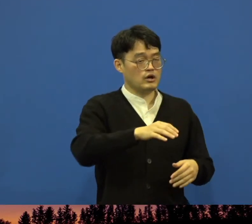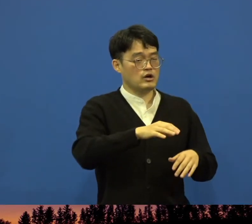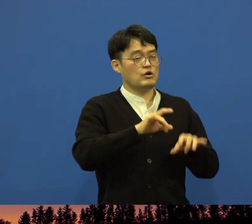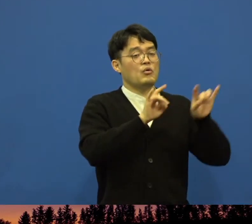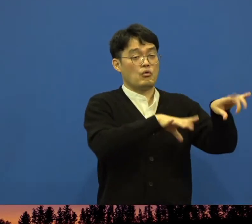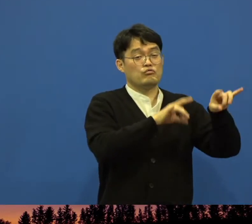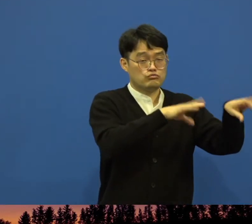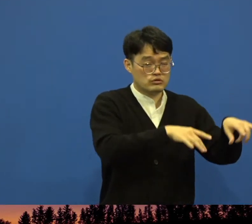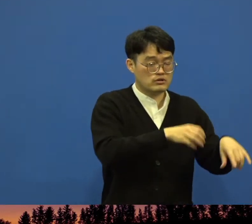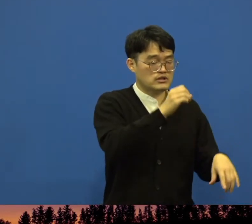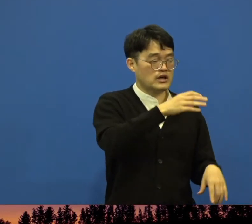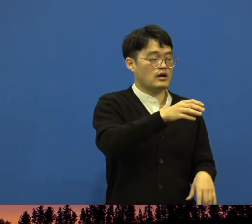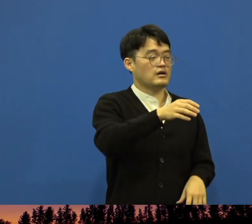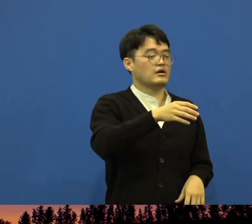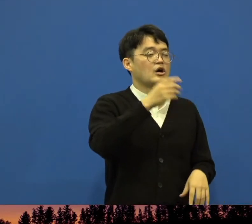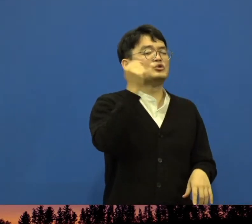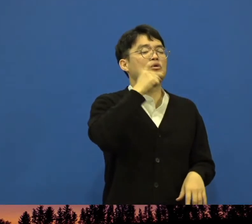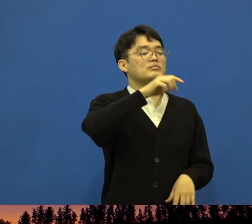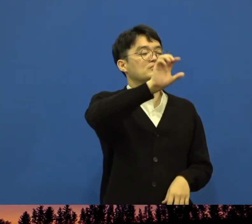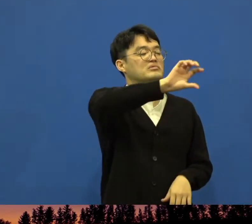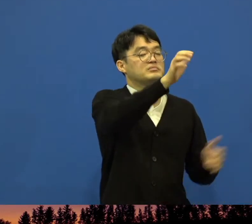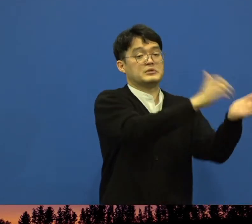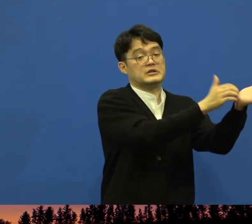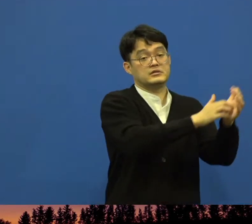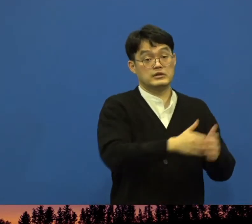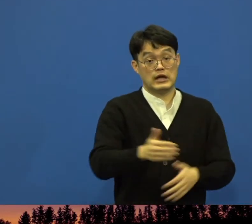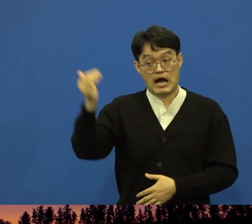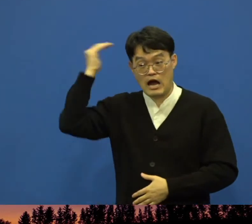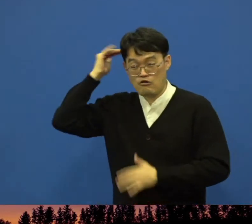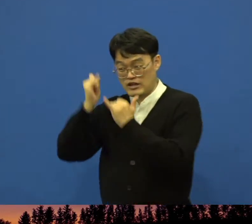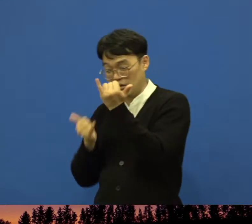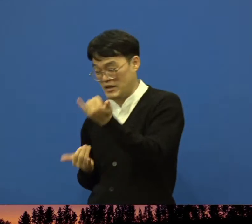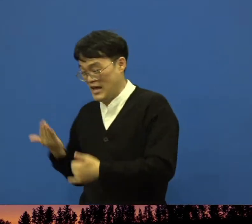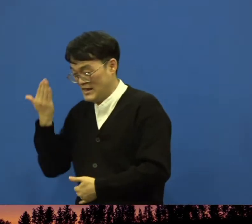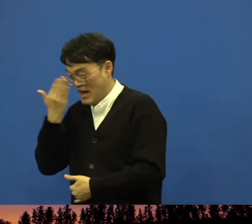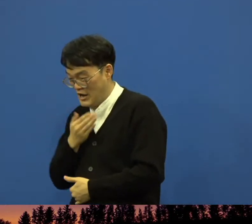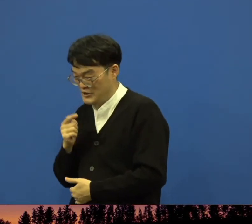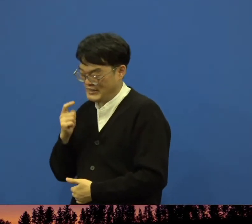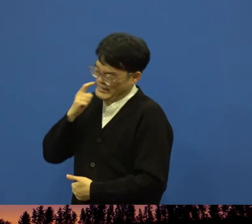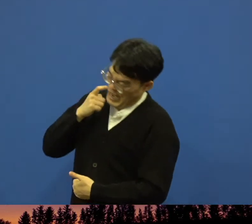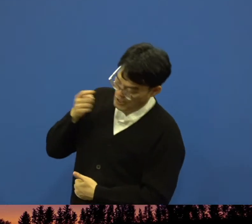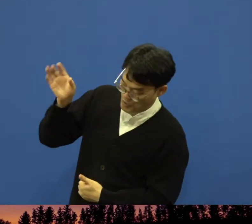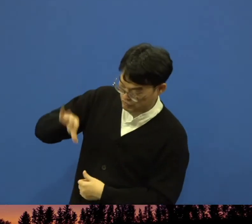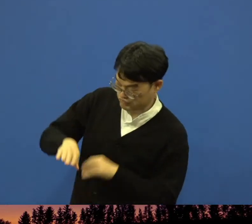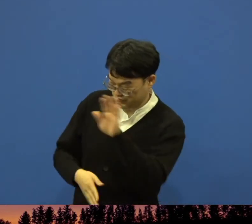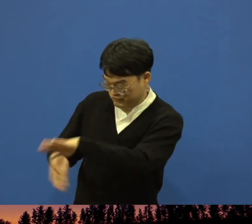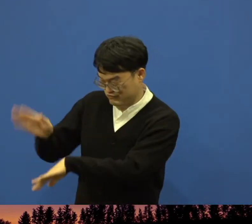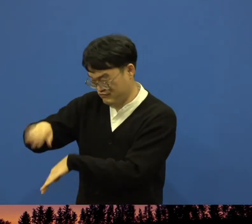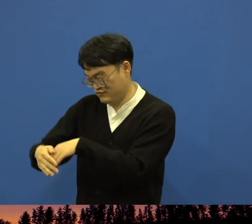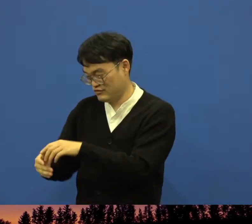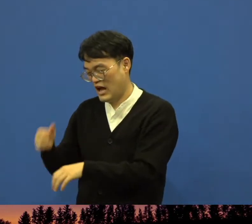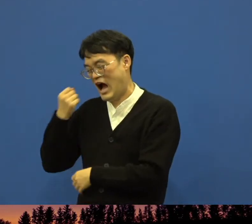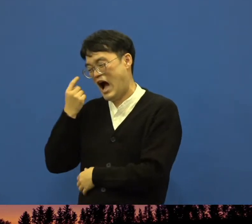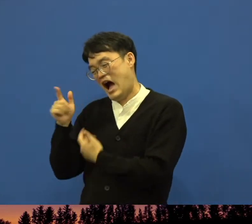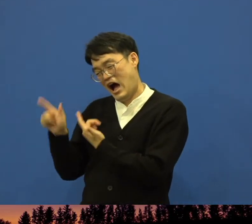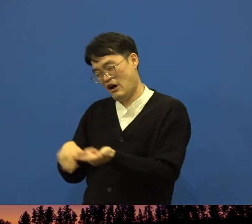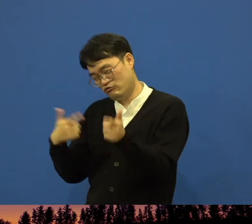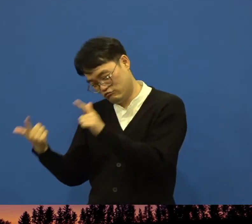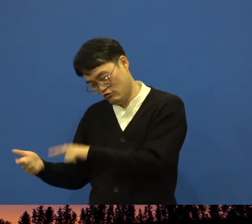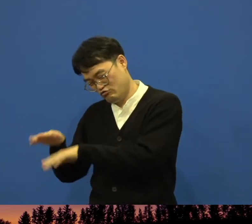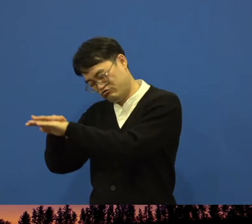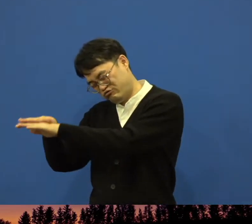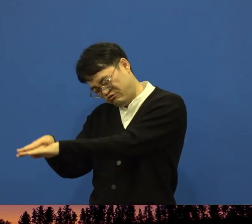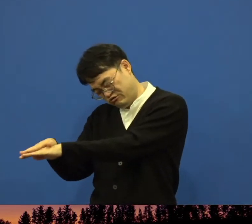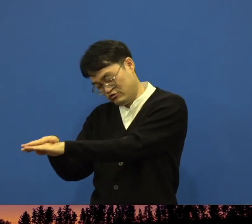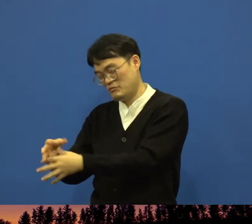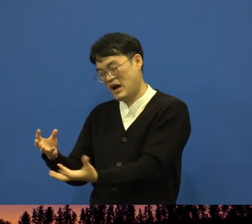재고 뭐 달고 이러지 않아요. 그냥 담백해요. 그게 뭐 상추 이런 게 없어. 그냥